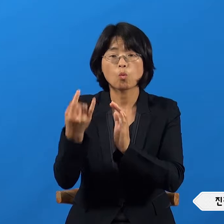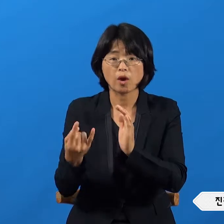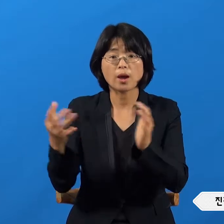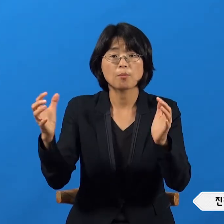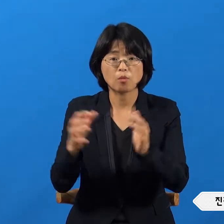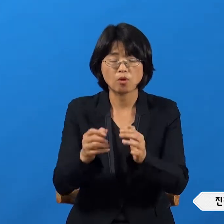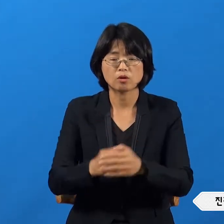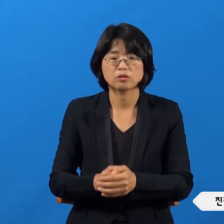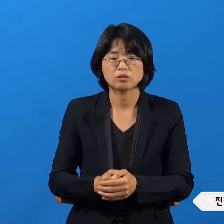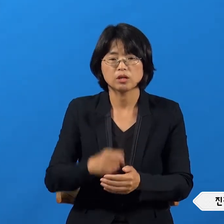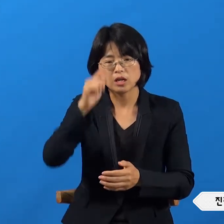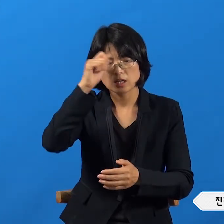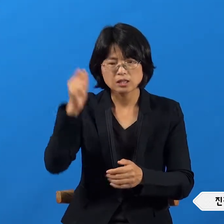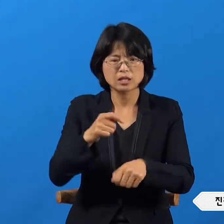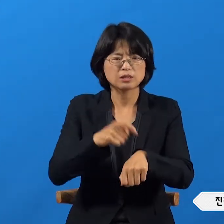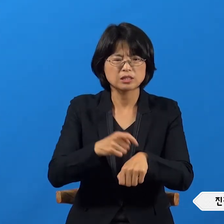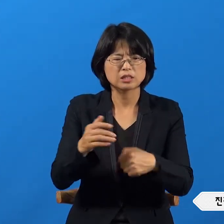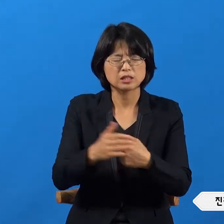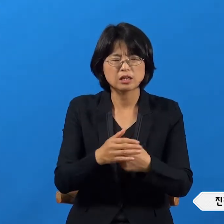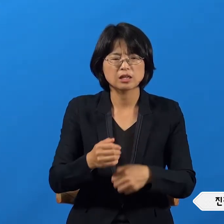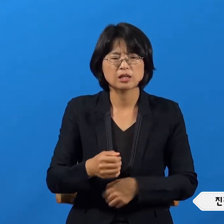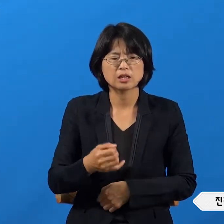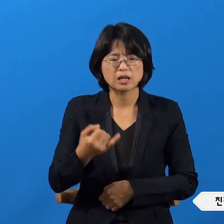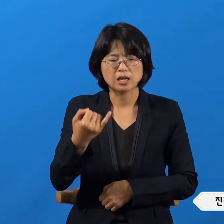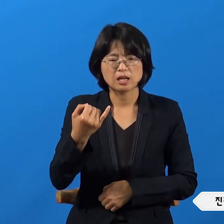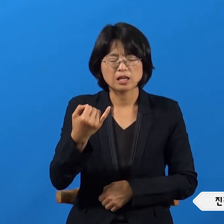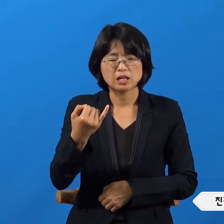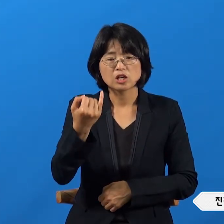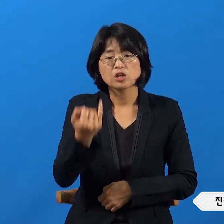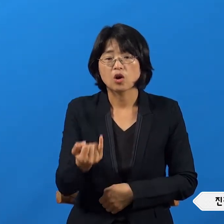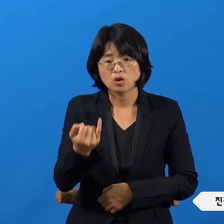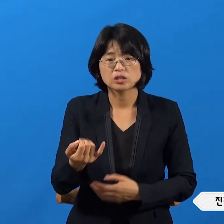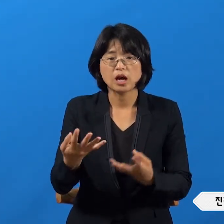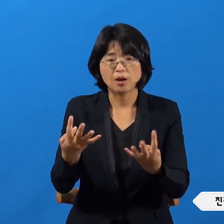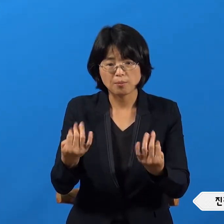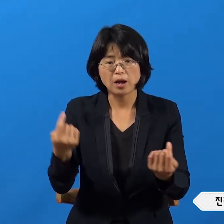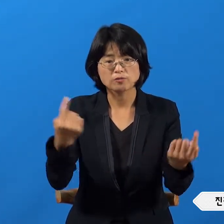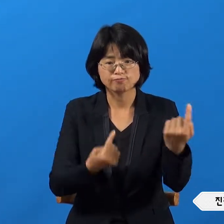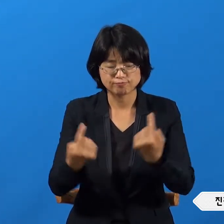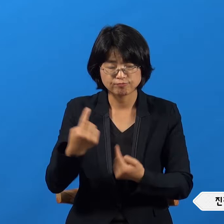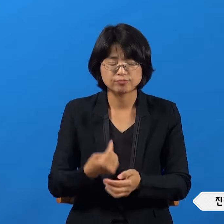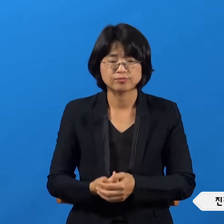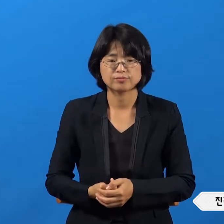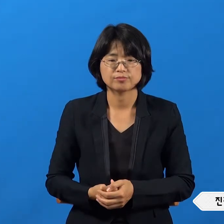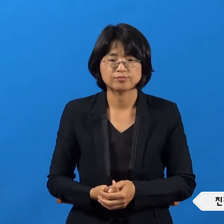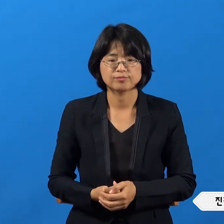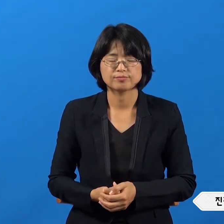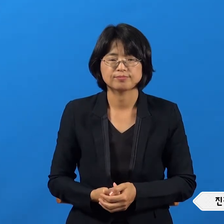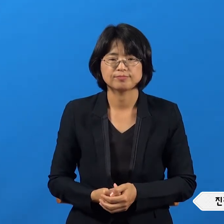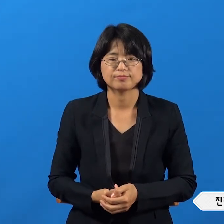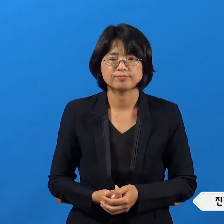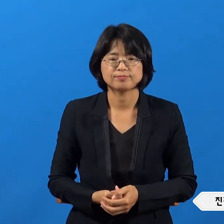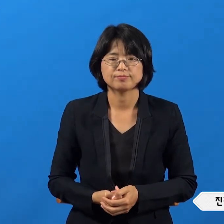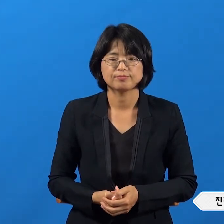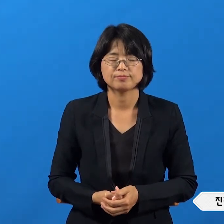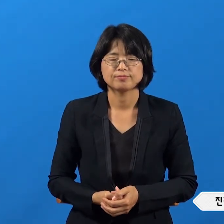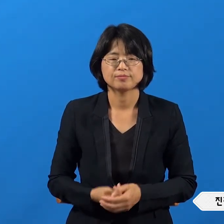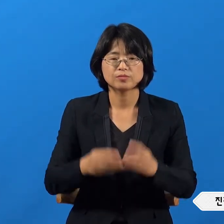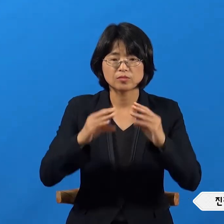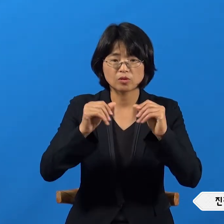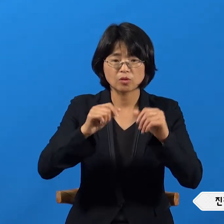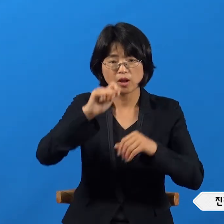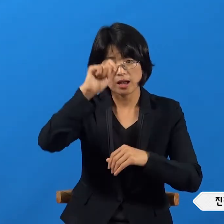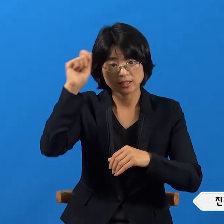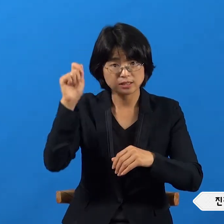많이 오셔서 기도의 그 주인공이 되어 주십니다. 토요일 아침 6시에는 우리 형제분들도 좀